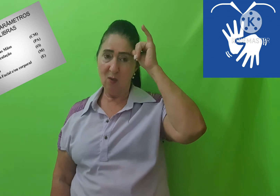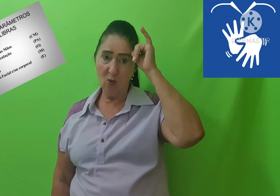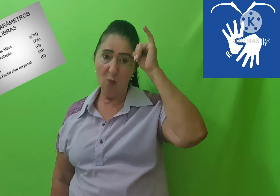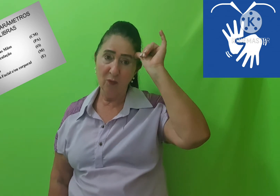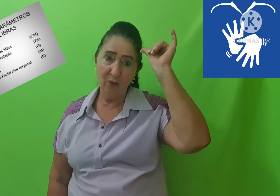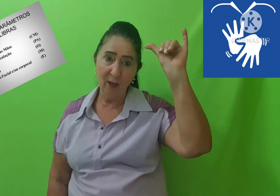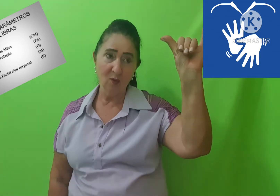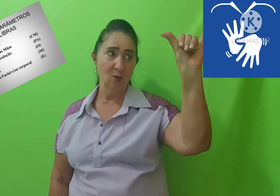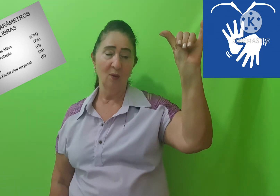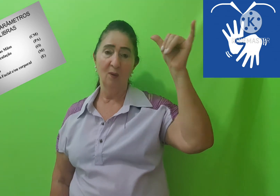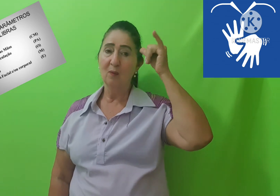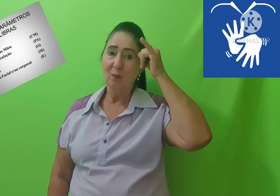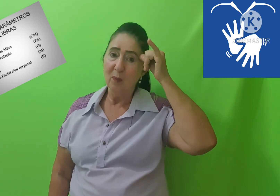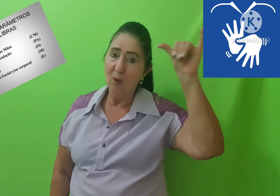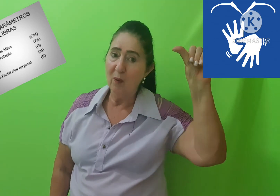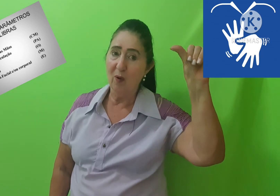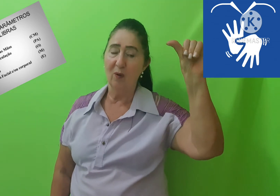com movimento, ó,